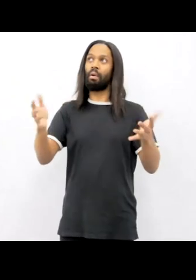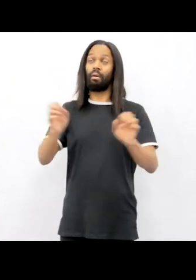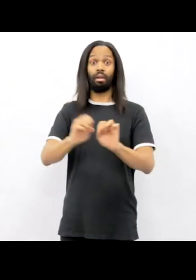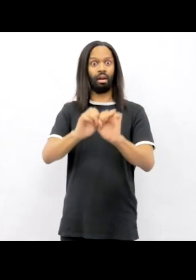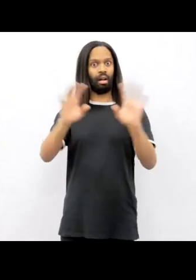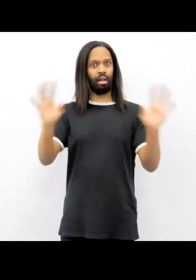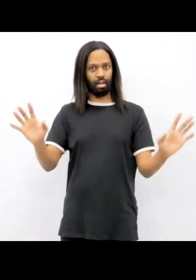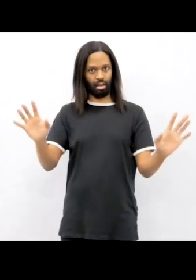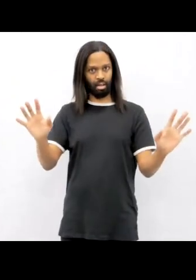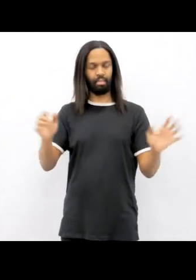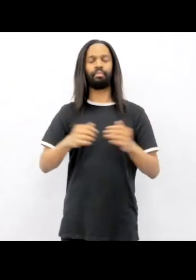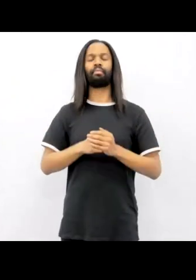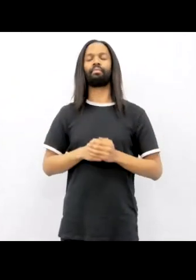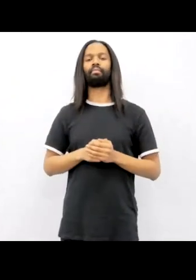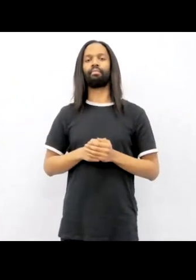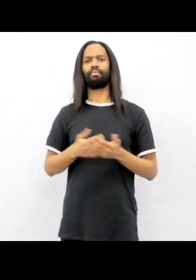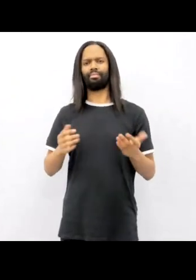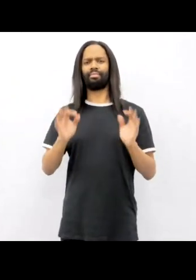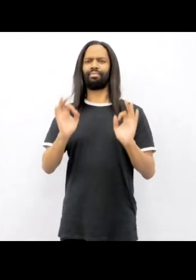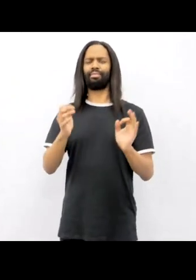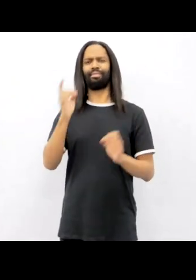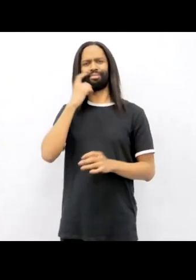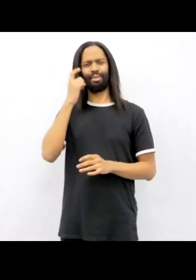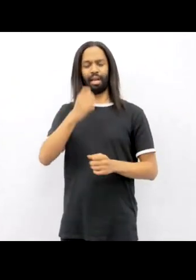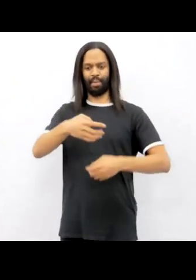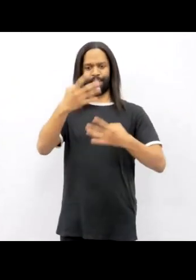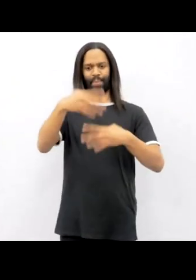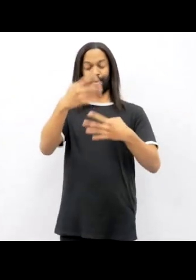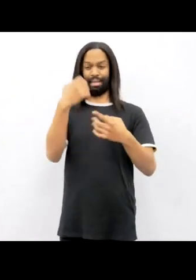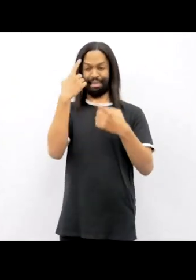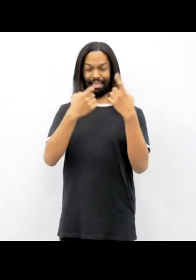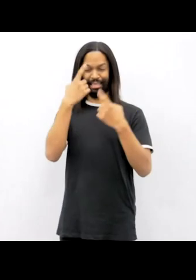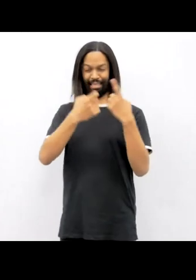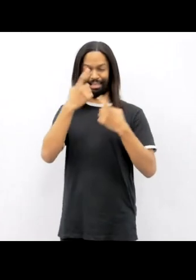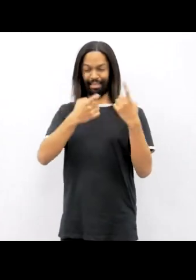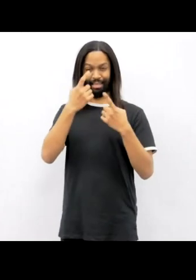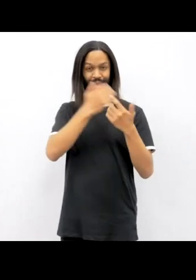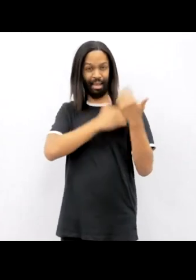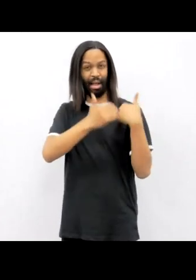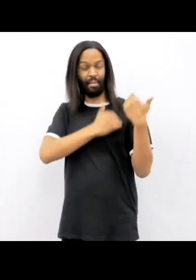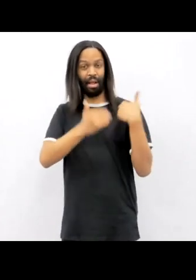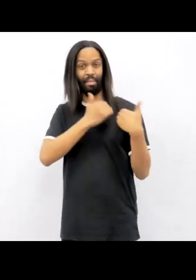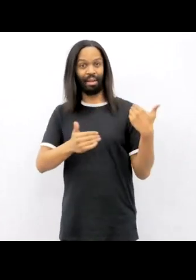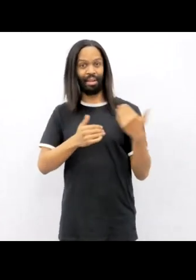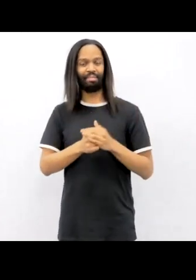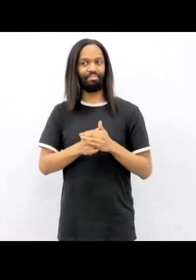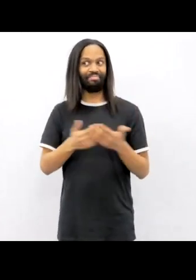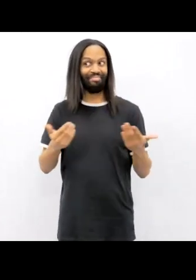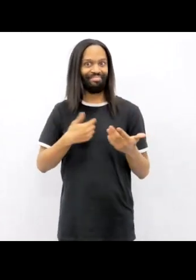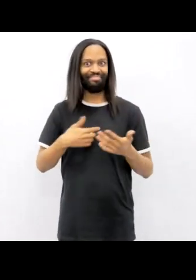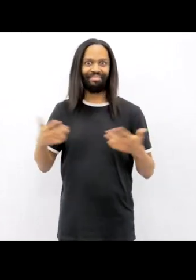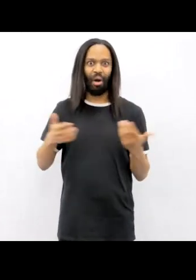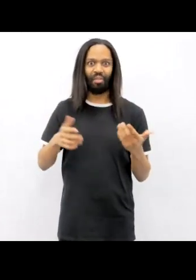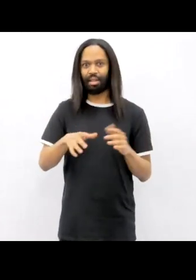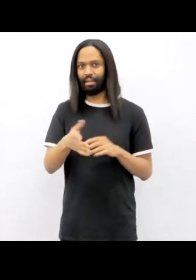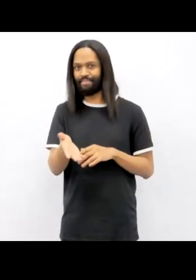que vous posiez énormément de questions vous nous sollicitiez donc quelque part je veux vous inviter aux balades urbaines qui vont